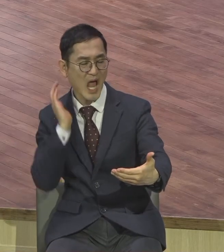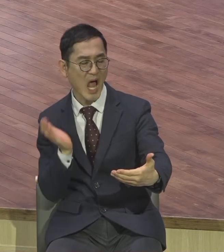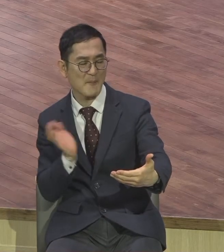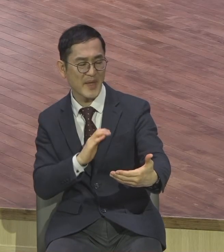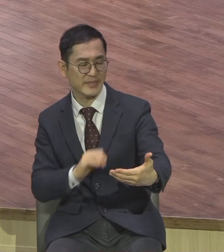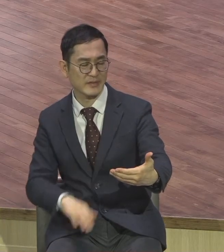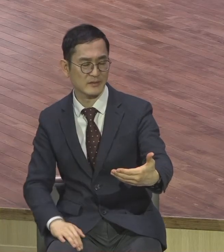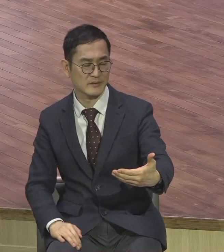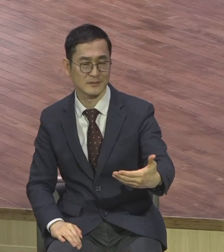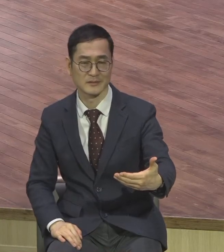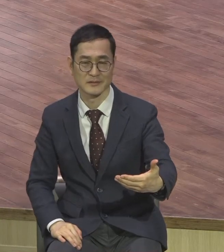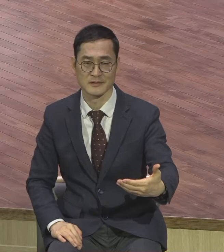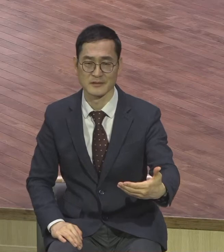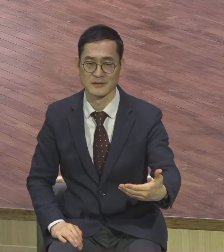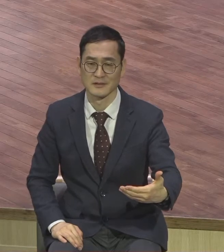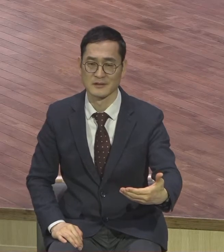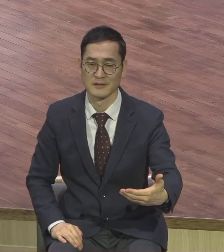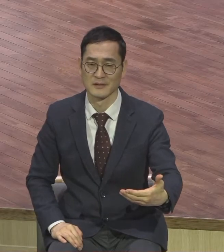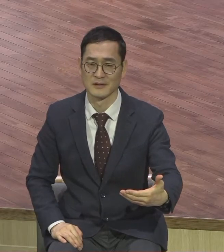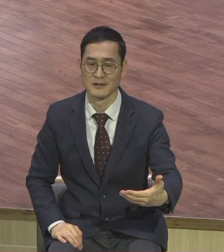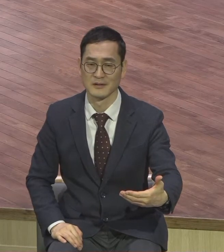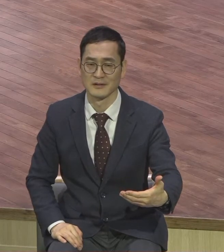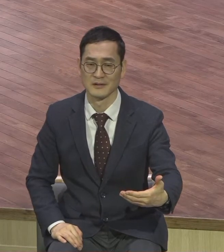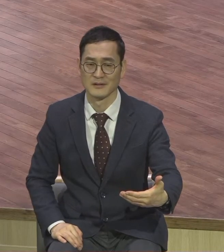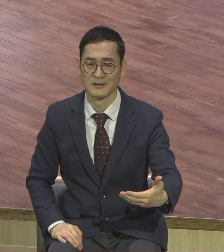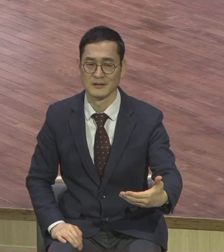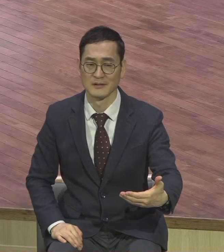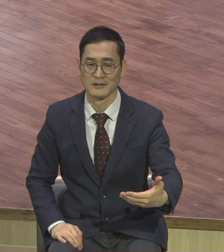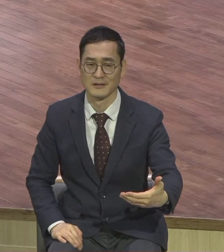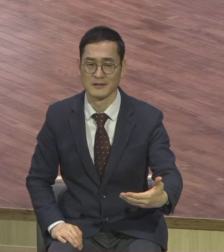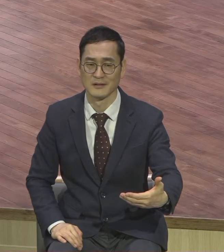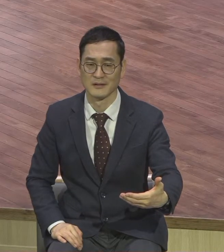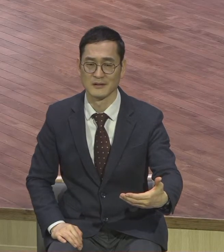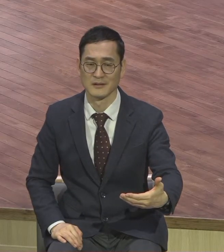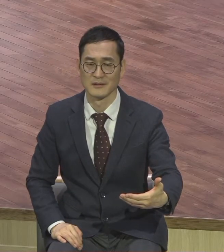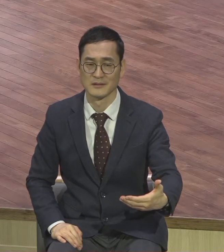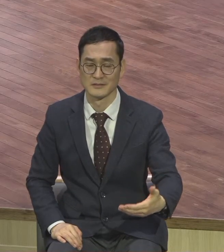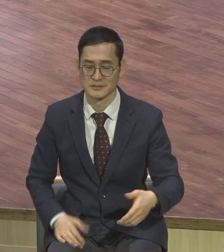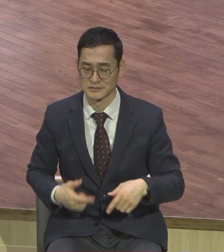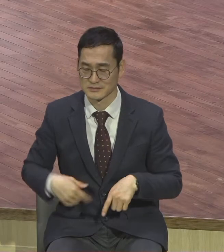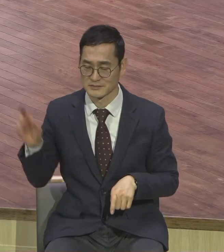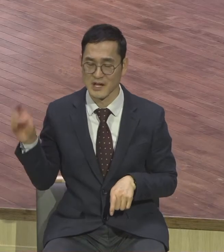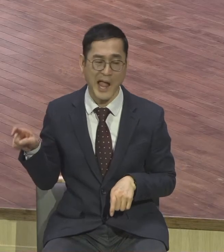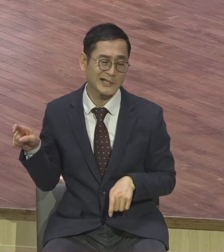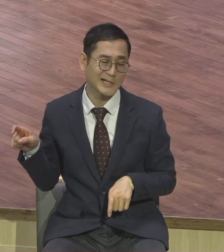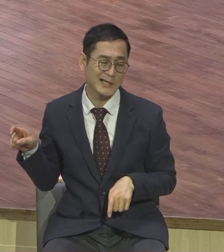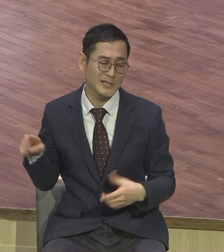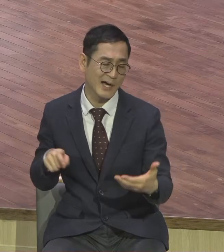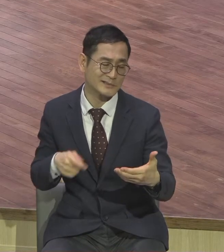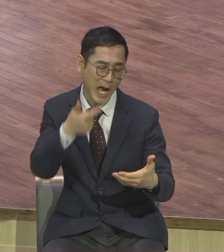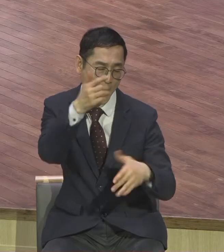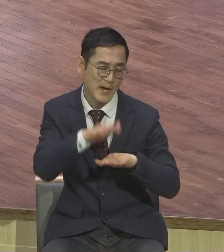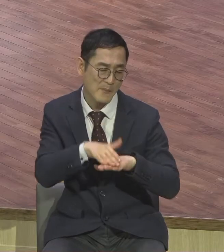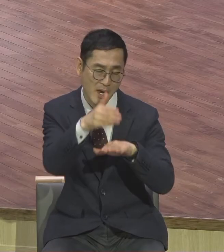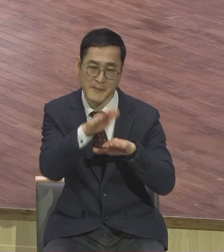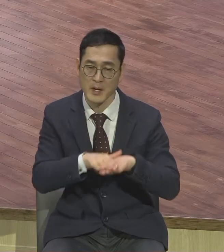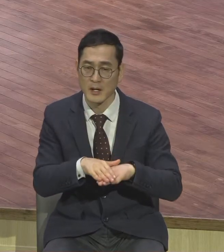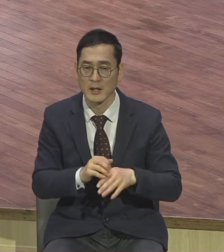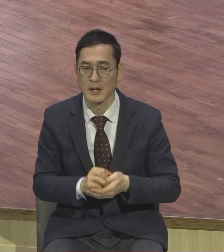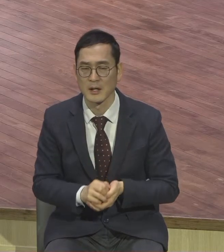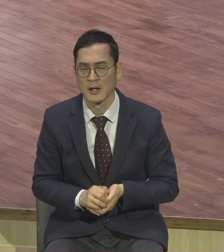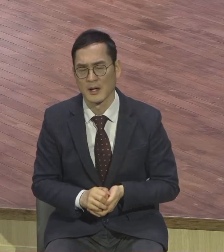구태에 갈 필요가 없어요. 여기에 전부 다 다 있으니까 핸드폰으로 다 볼 수 있으니까